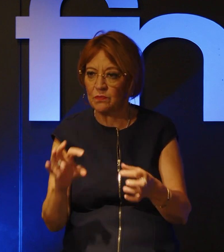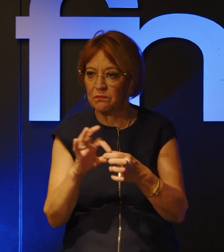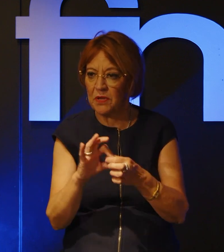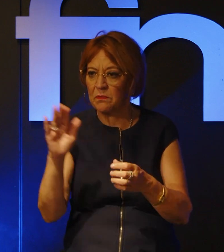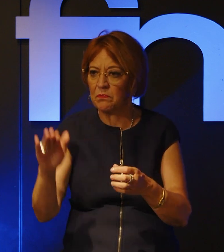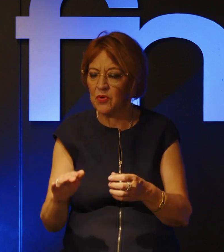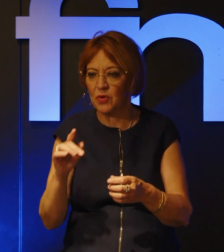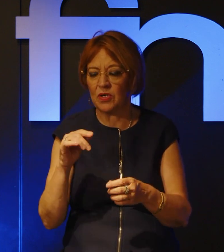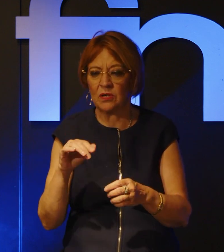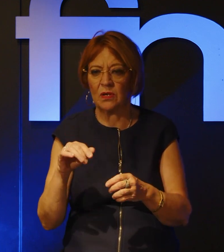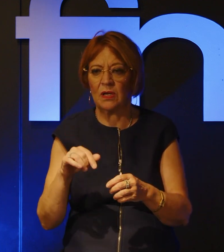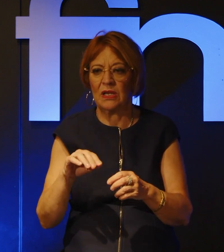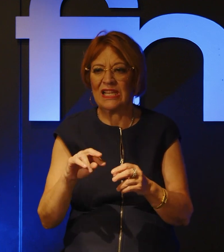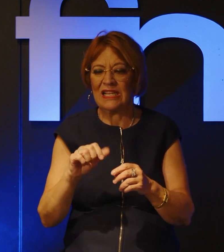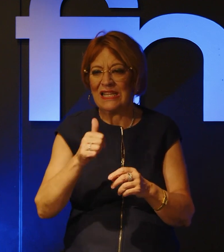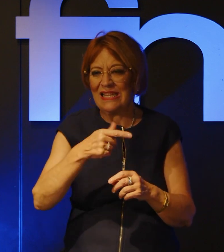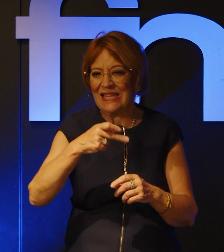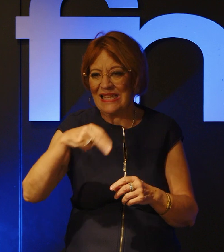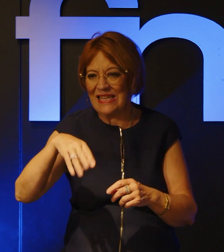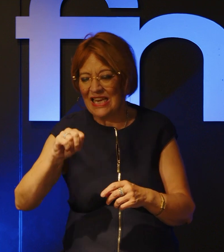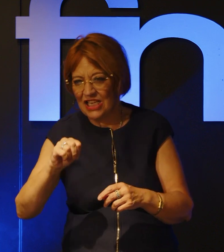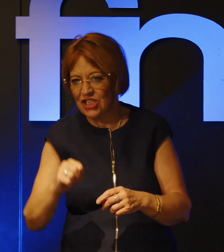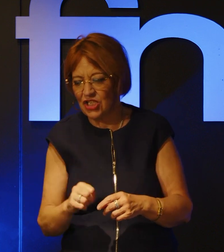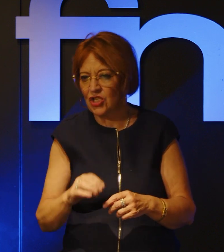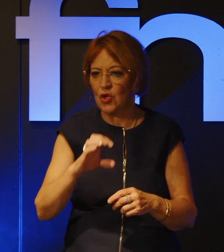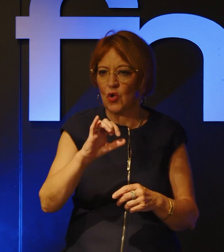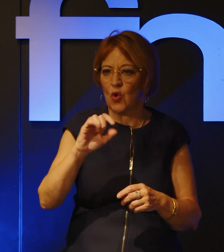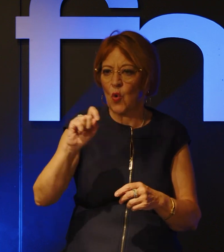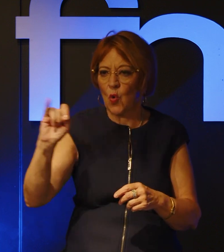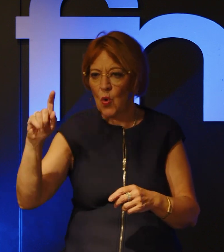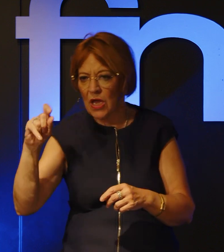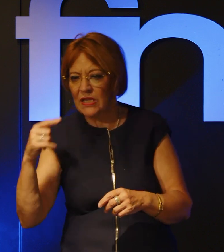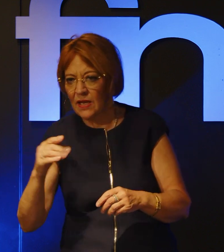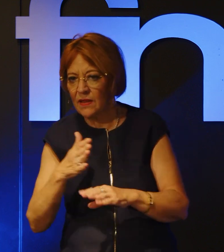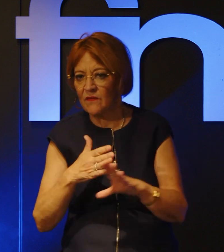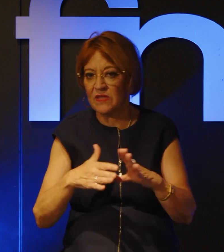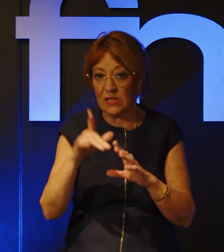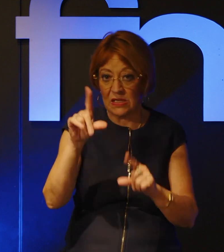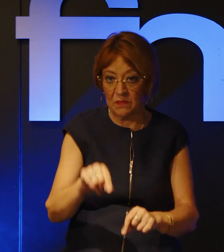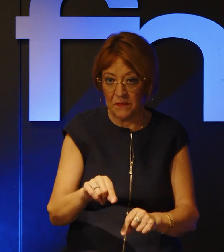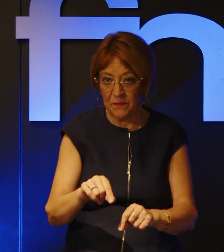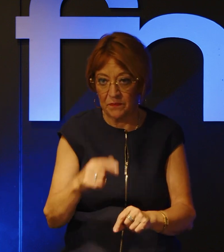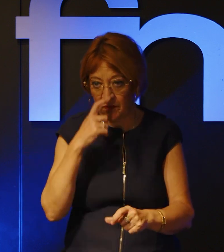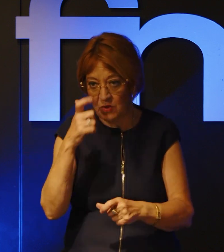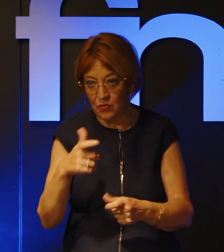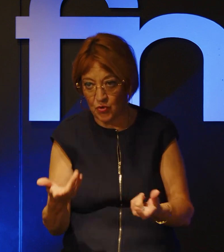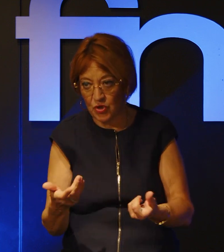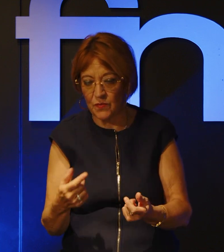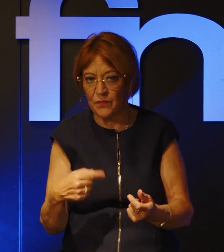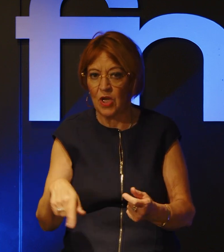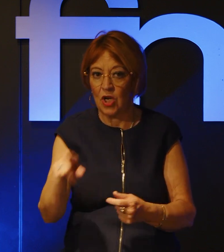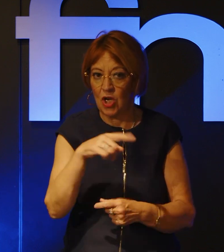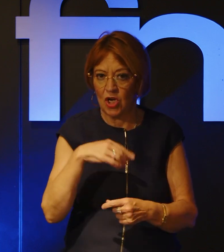minorias de género pessoas trans eh pessoas queer pessoas com deficiência por exemplo sabemos que o